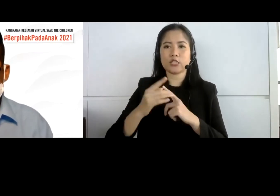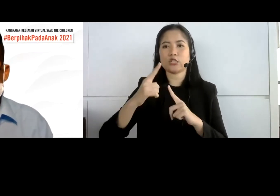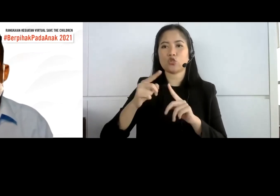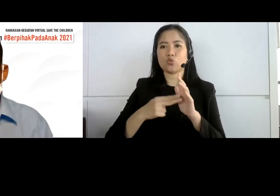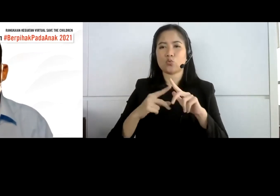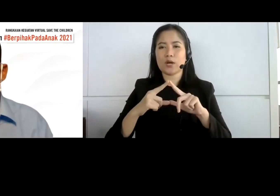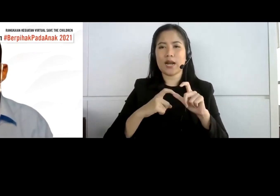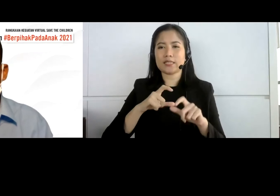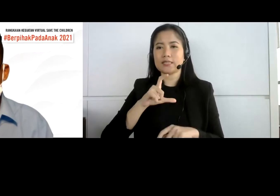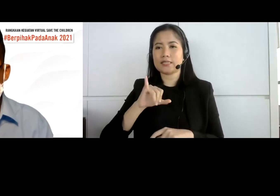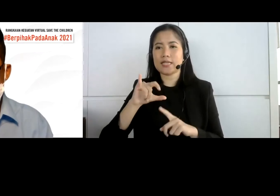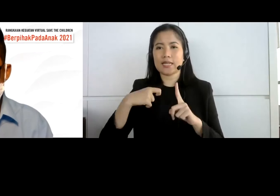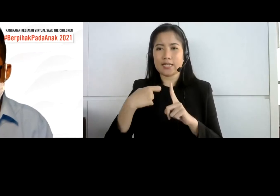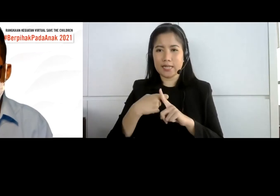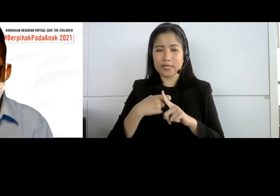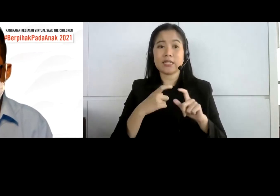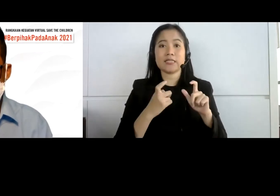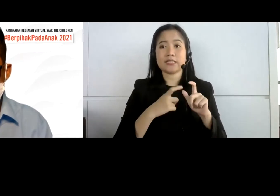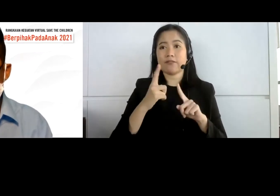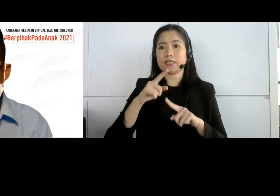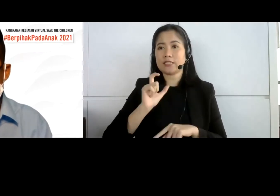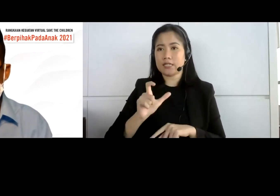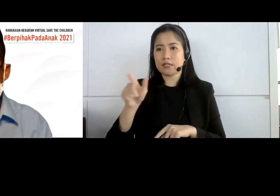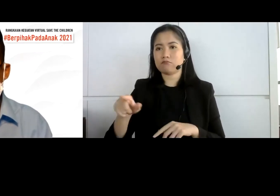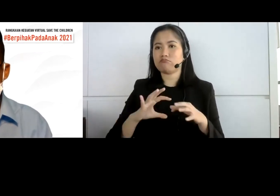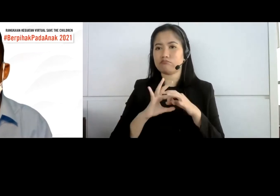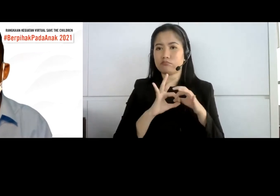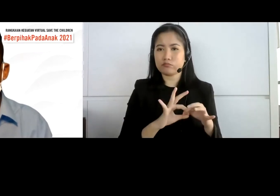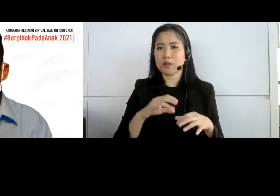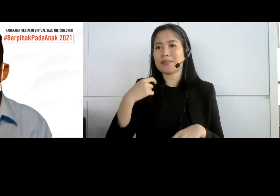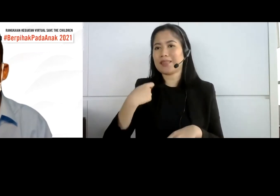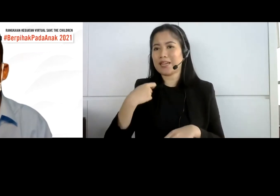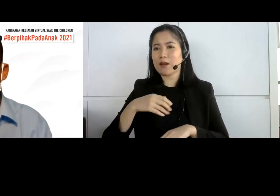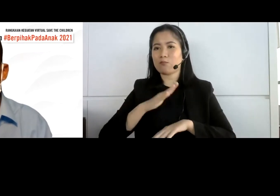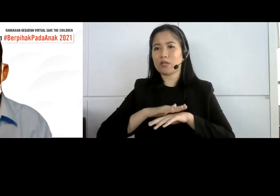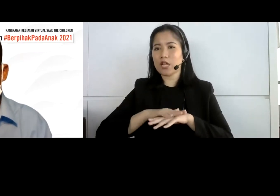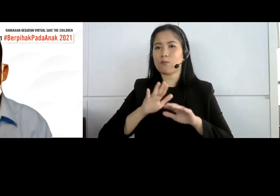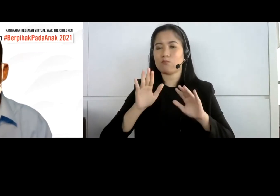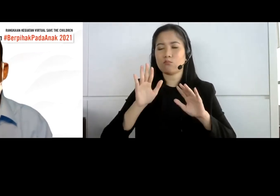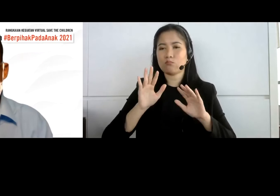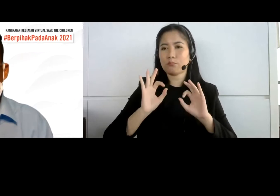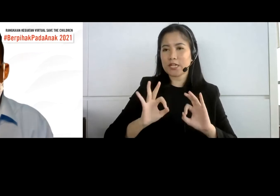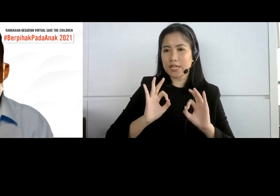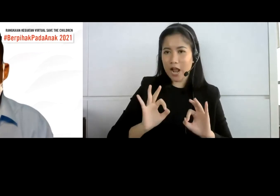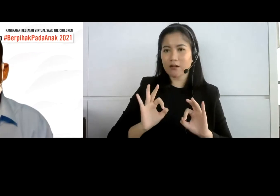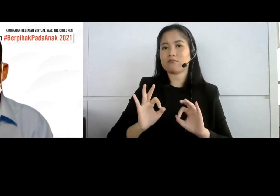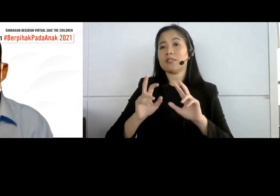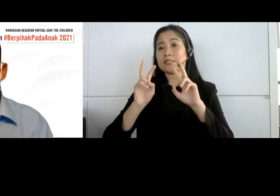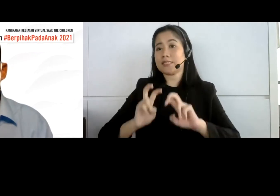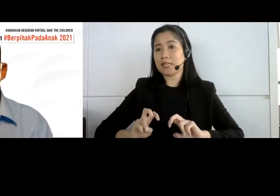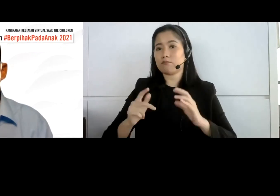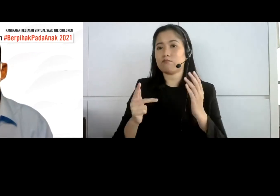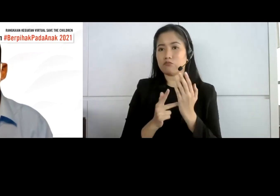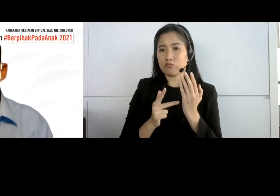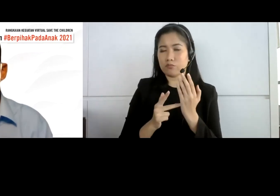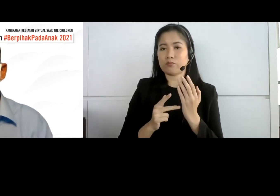Indonesia, bekerja sama dengan Kementerian Pendidikan dan Kebudayaan, Riset dan Teknologi Republik Indonesia, IKEA Foundation